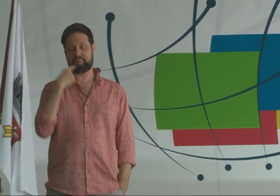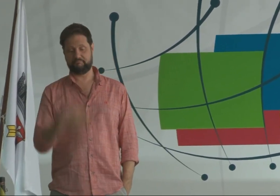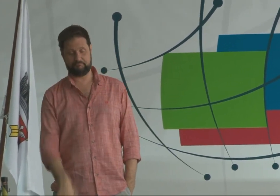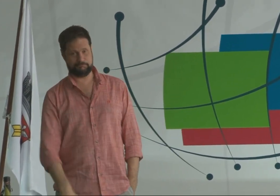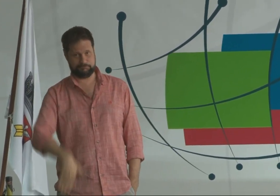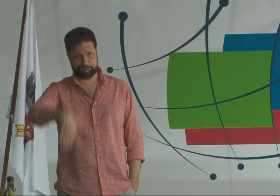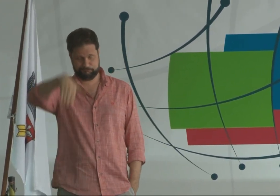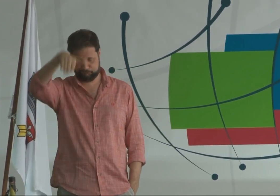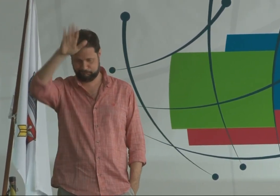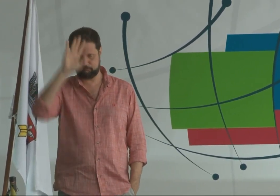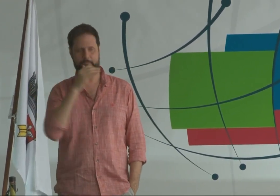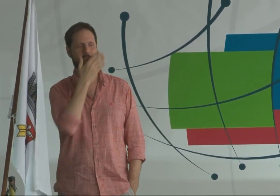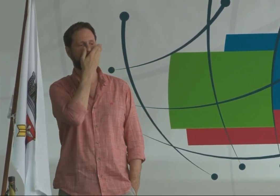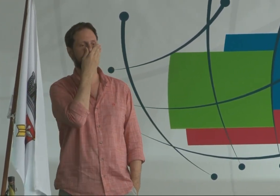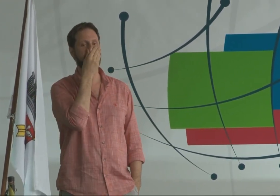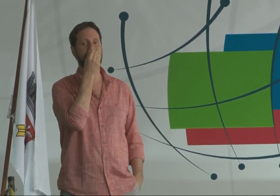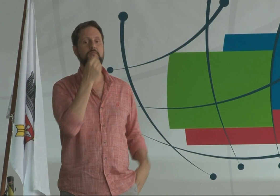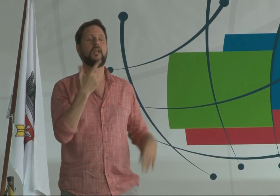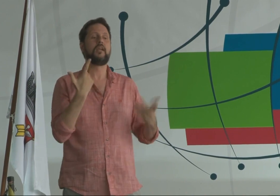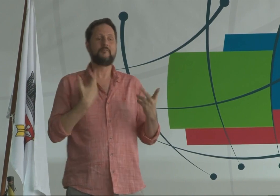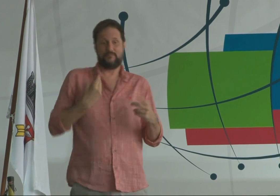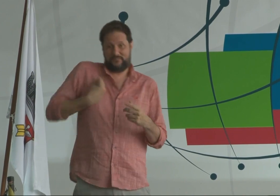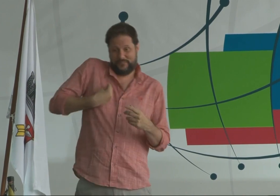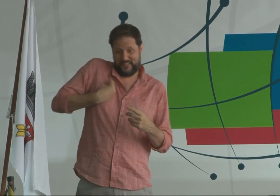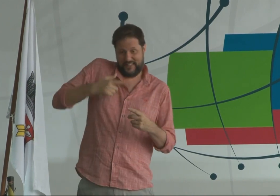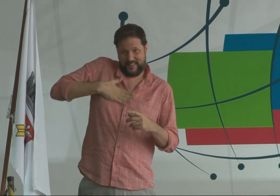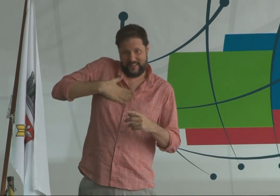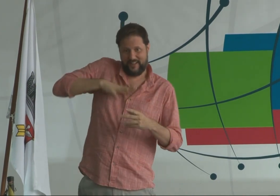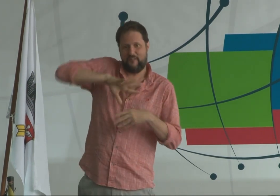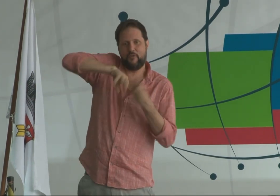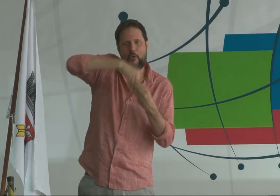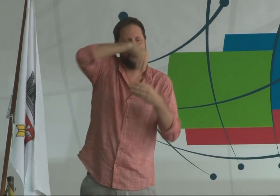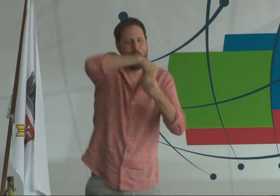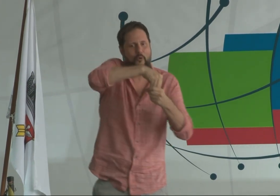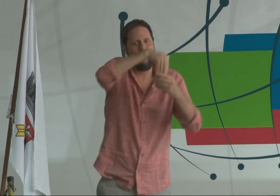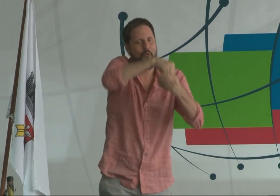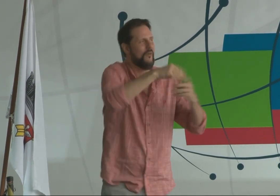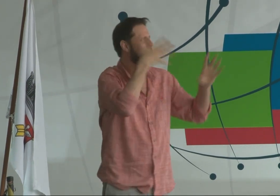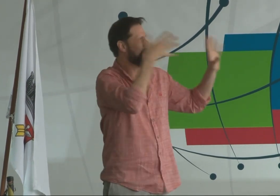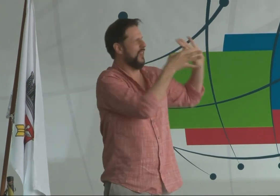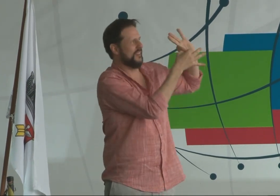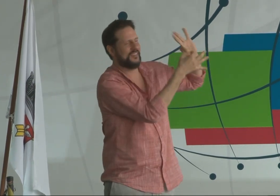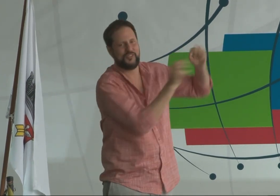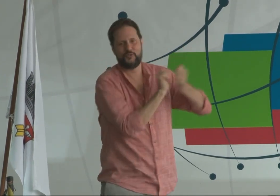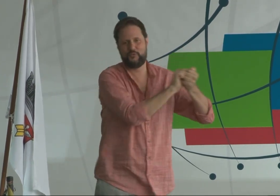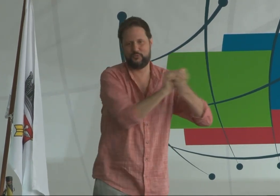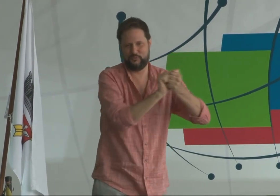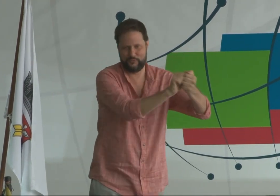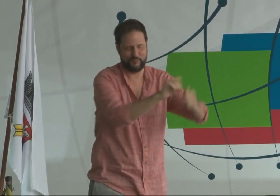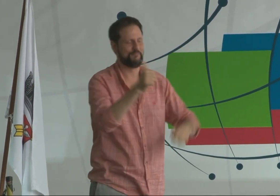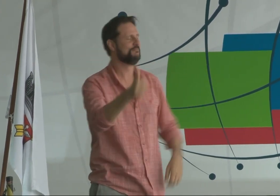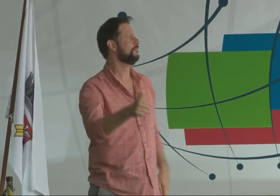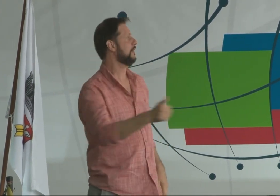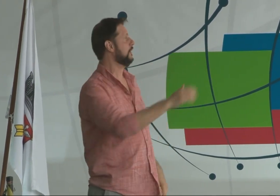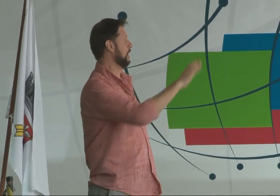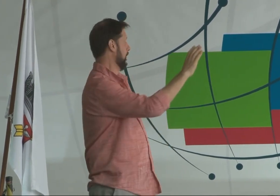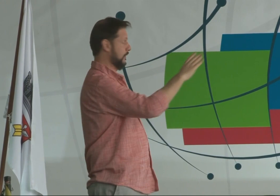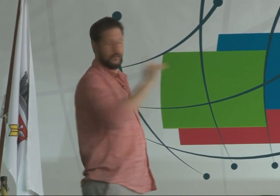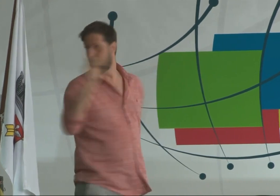ela afetou minha audição e o período. E... Então, eu inci já com a experiência do seu escudo e... Então, isso tem uma coisa muito próxima, tem muito a ver